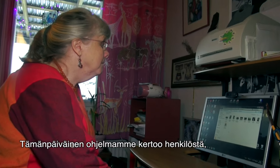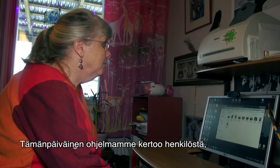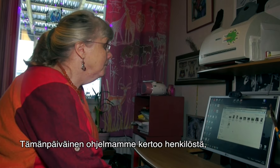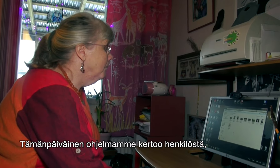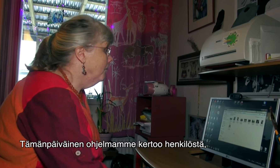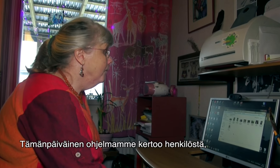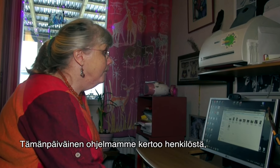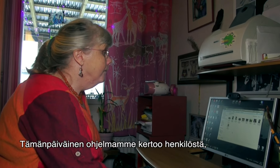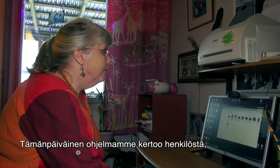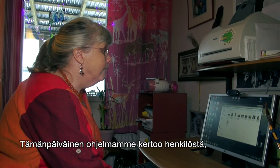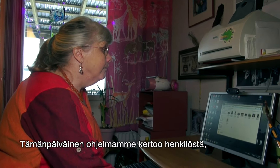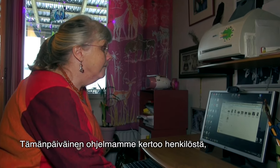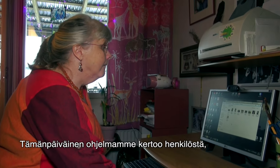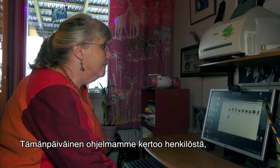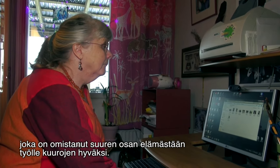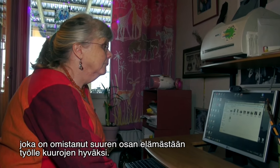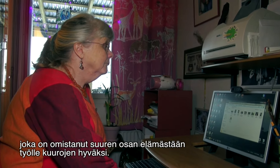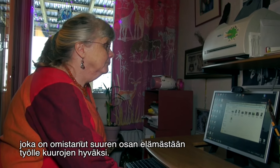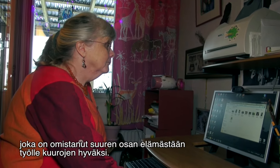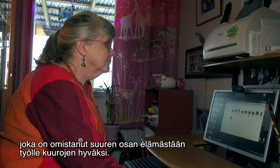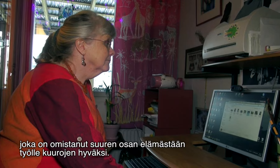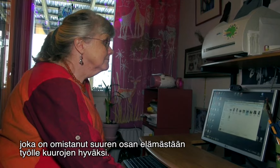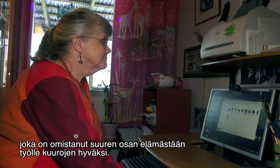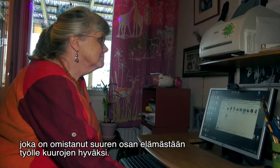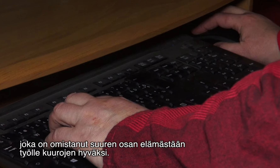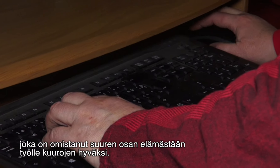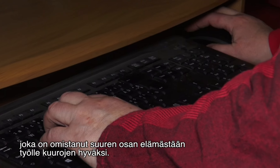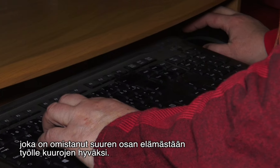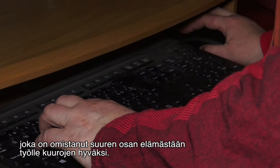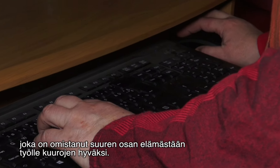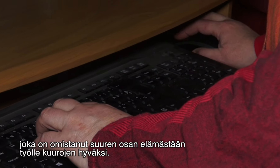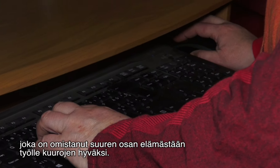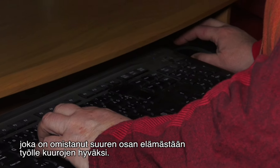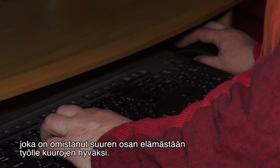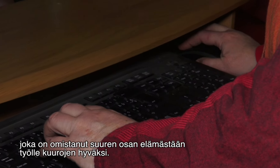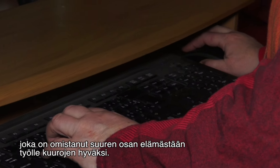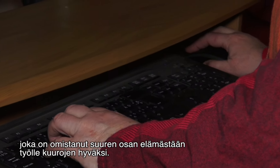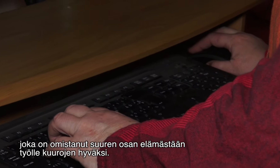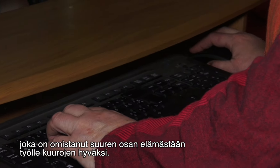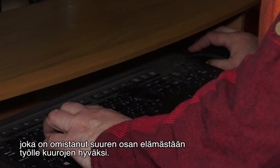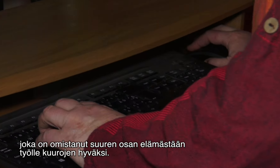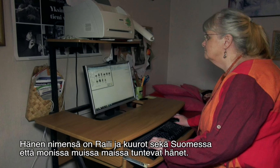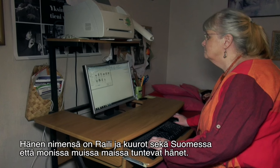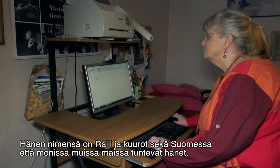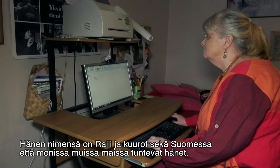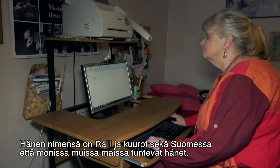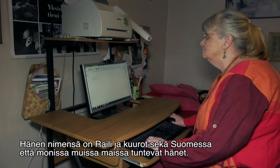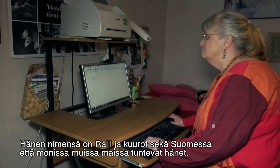Tämänpäiväinen ohjelmamme kertoo henkilöstä, joka on omistanut suuren osan elämästään työlle kuurojen hyväksi. Hänen nimensä